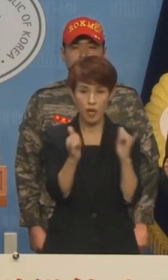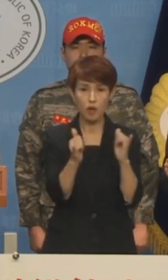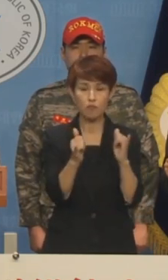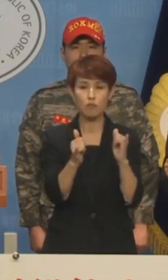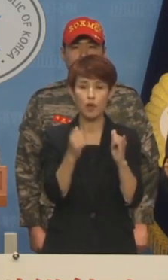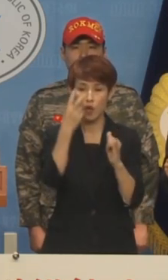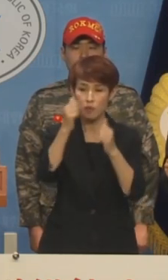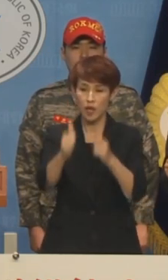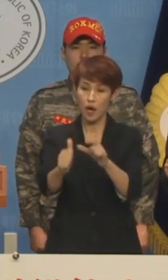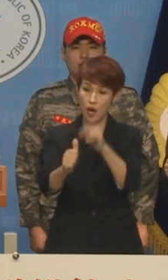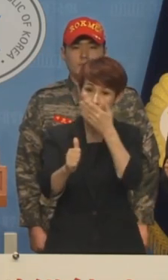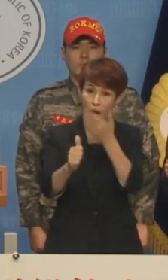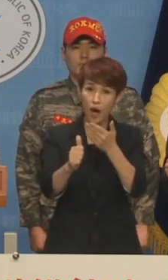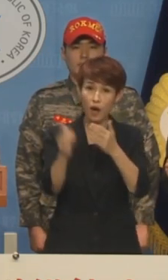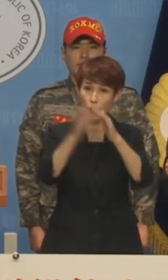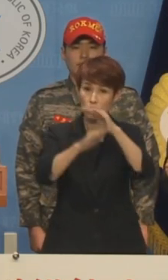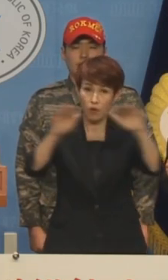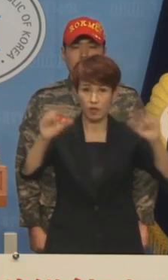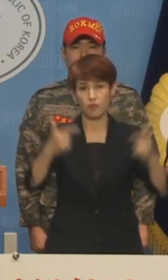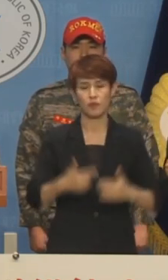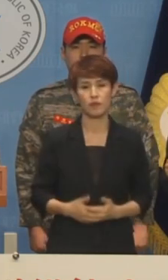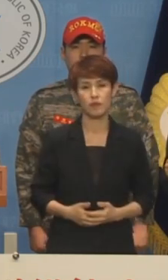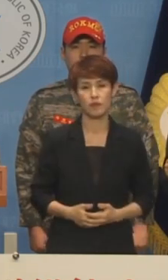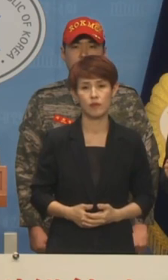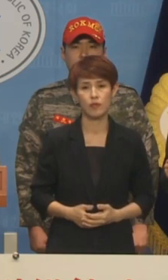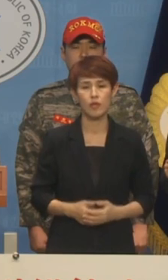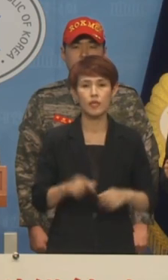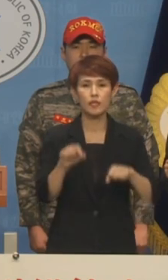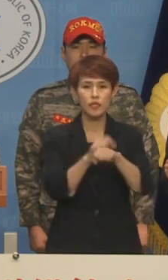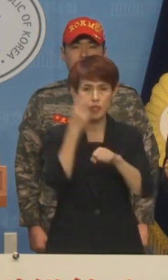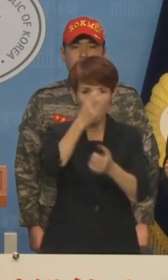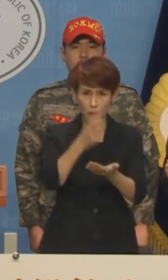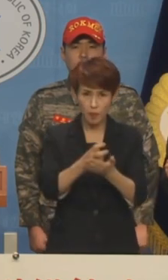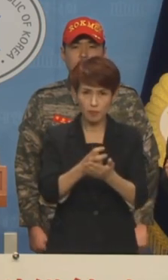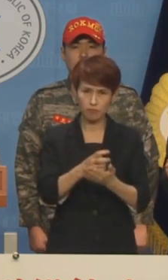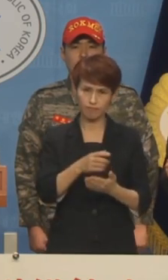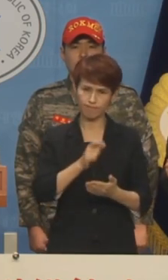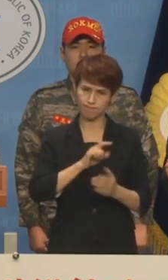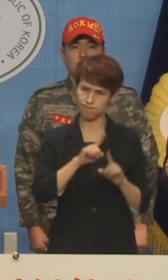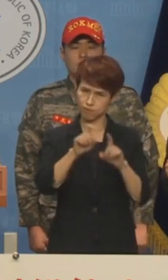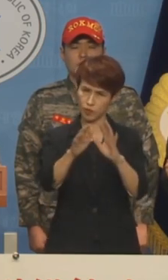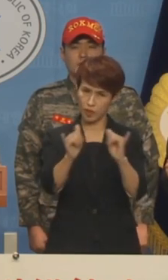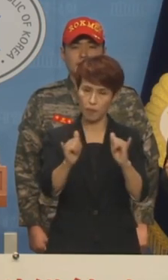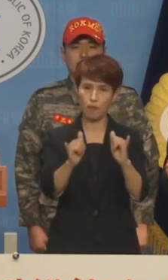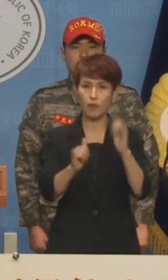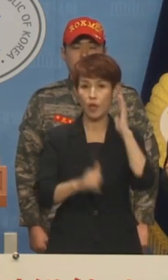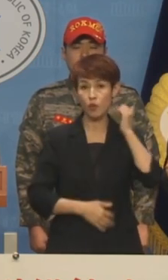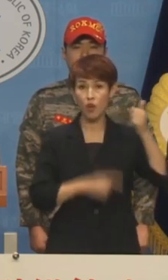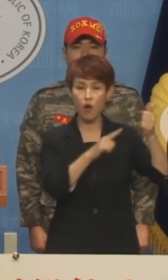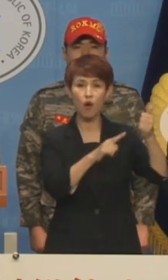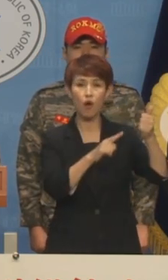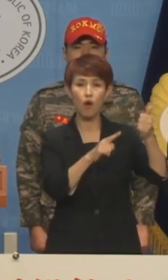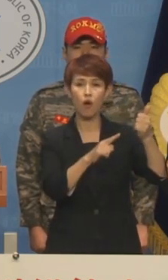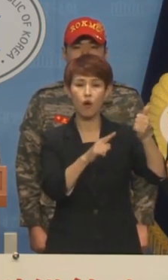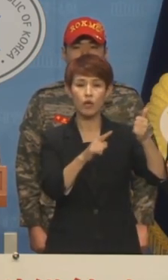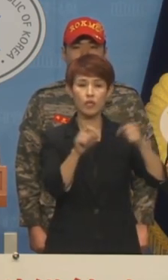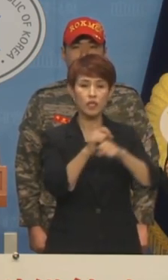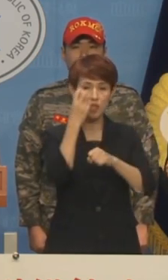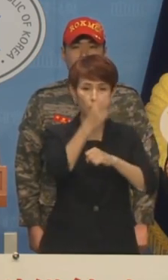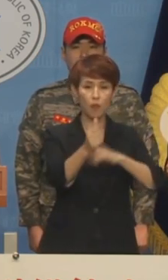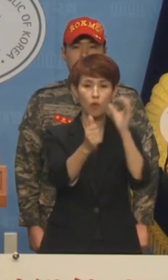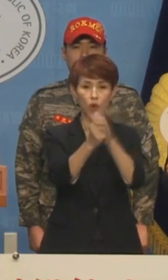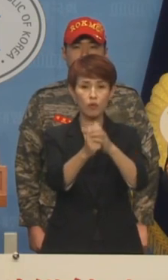그것을 공정한 수사라고 하지 않을 것입니다. 그럼에도 이번 특검법은 의혹의 당사자 측인 대통령에게 특검 임명권, 수사기간 연장